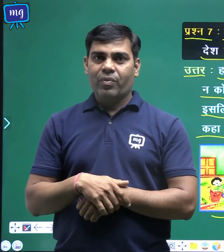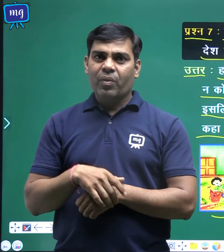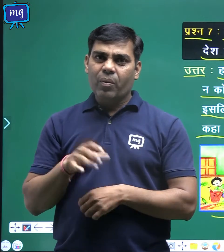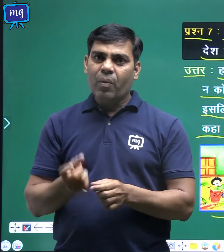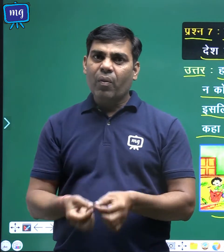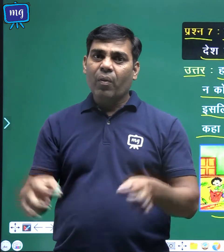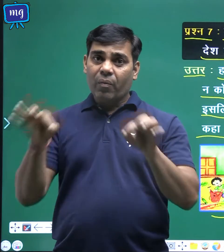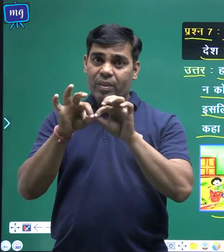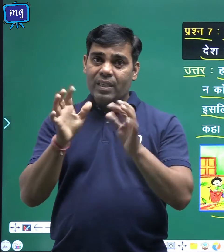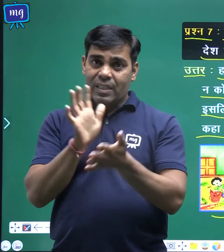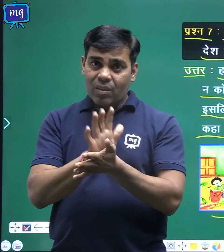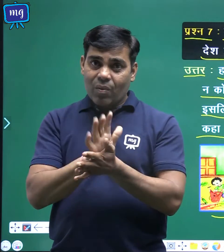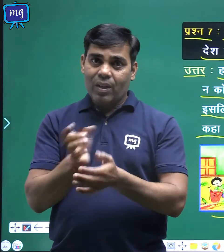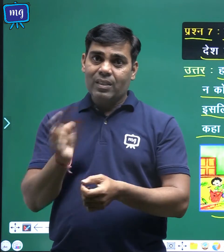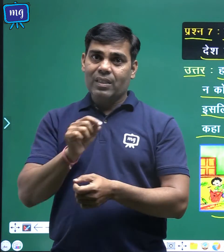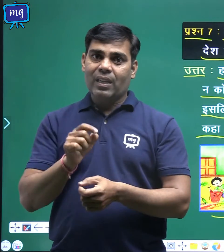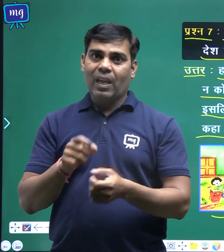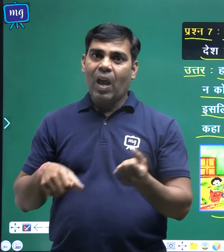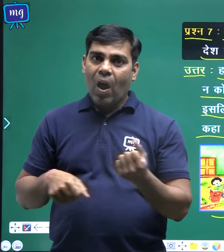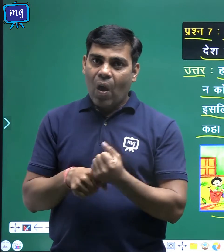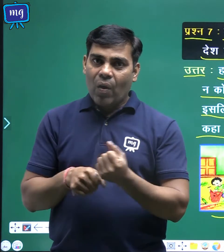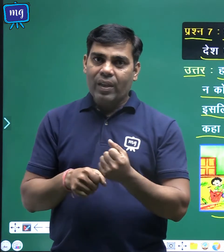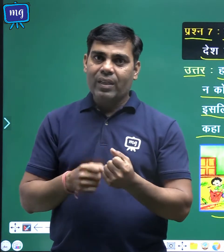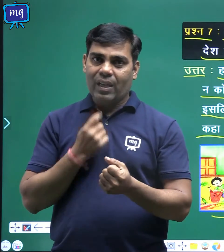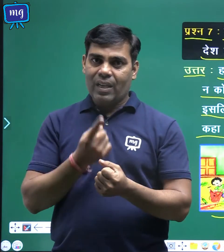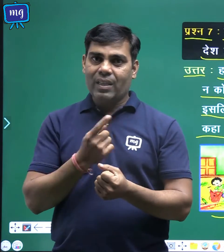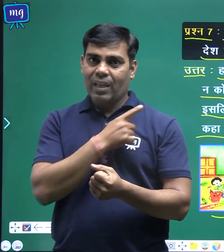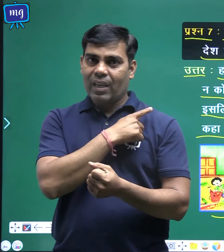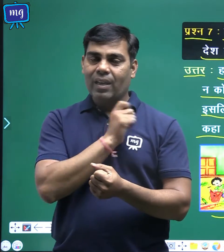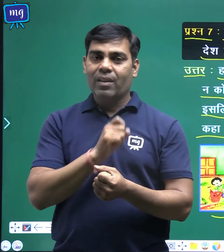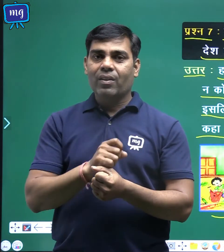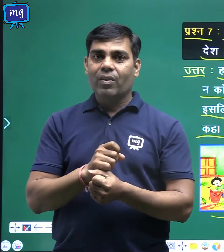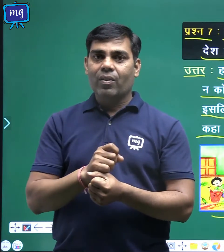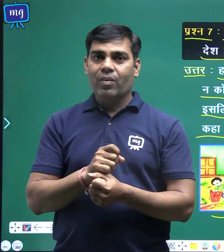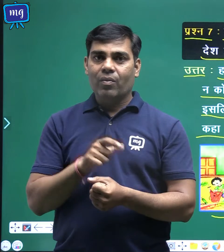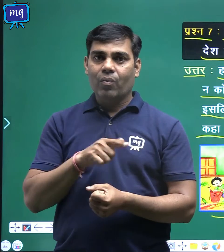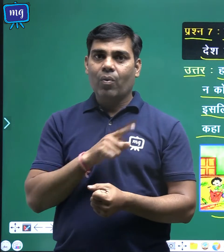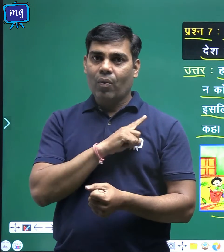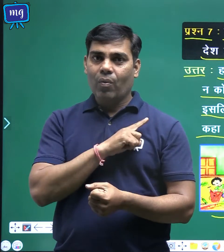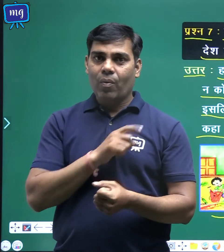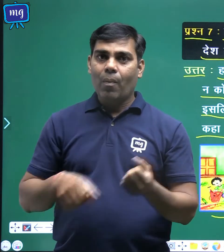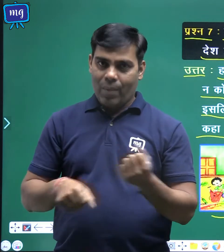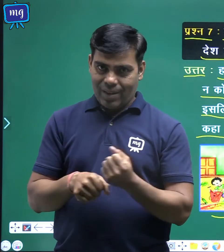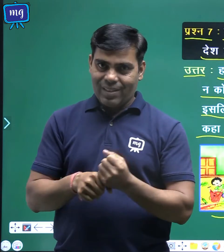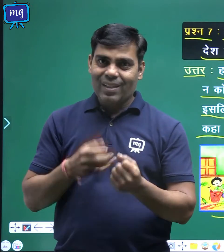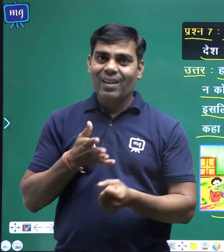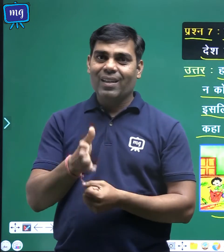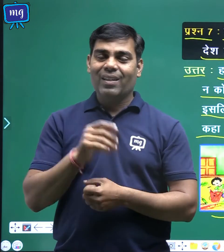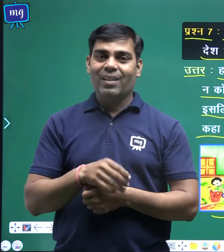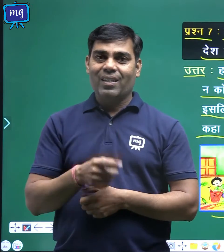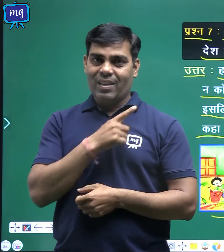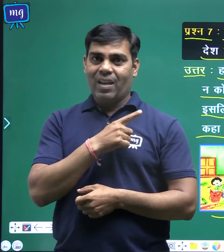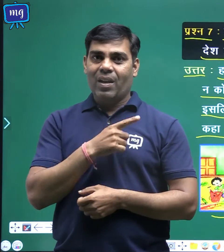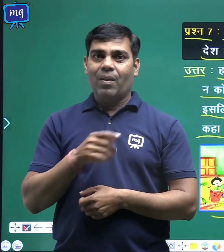त्यौहार, जिसे होली कहते हैं, वो मनाया जा रहा है।